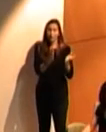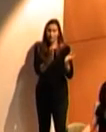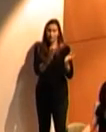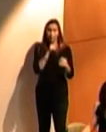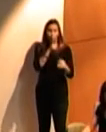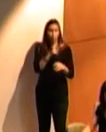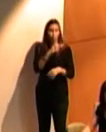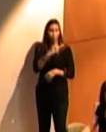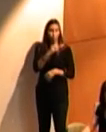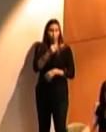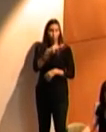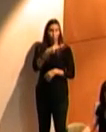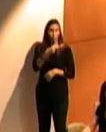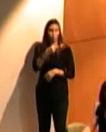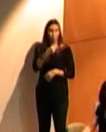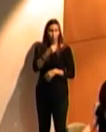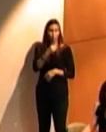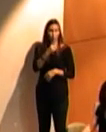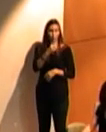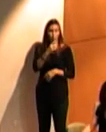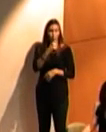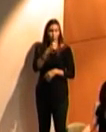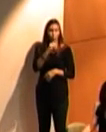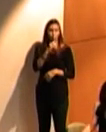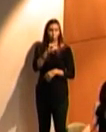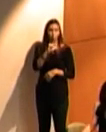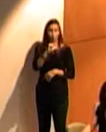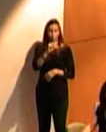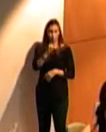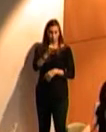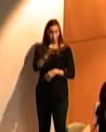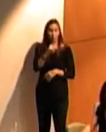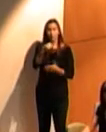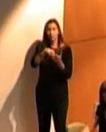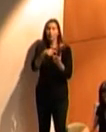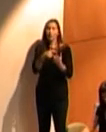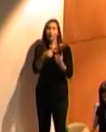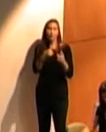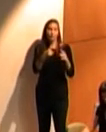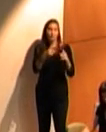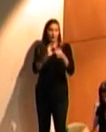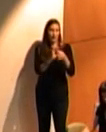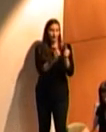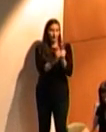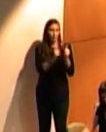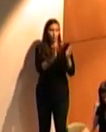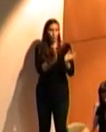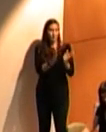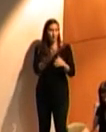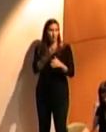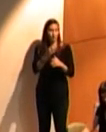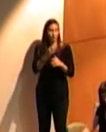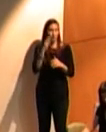Condo, qui est rattaché à Marchand, l'hôpital de jour de la MGN, l'association Route